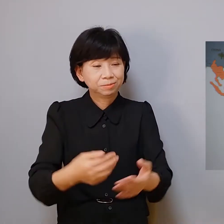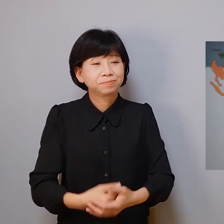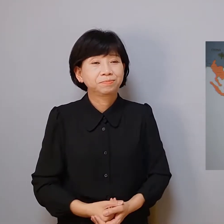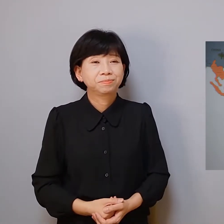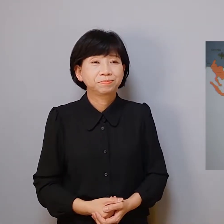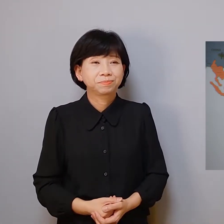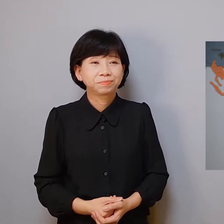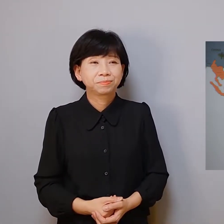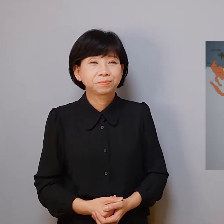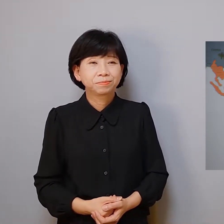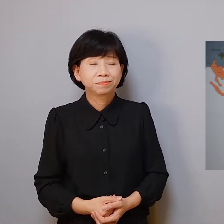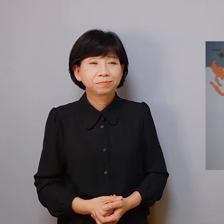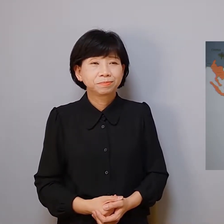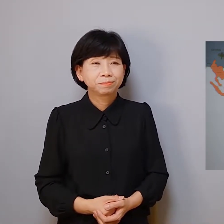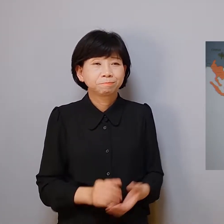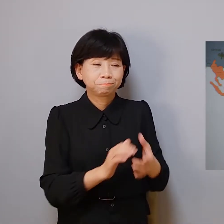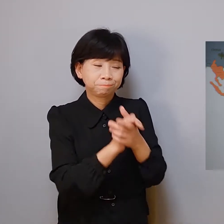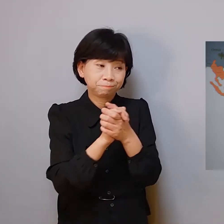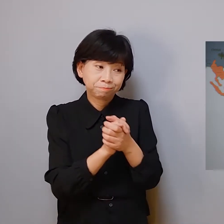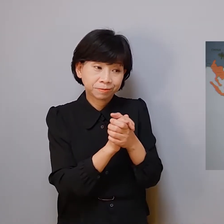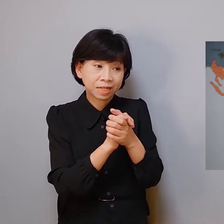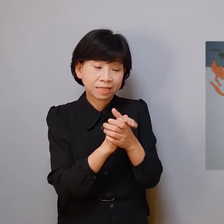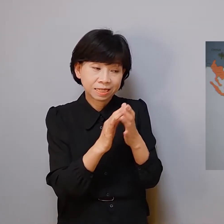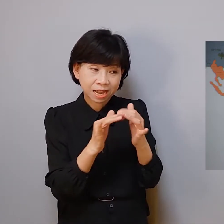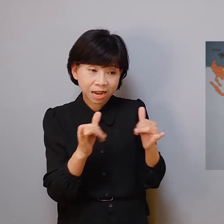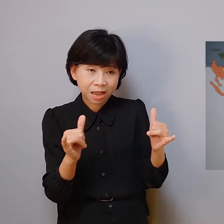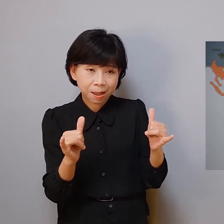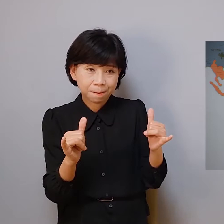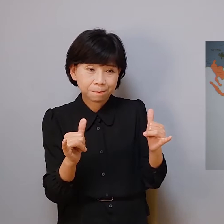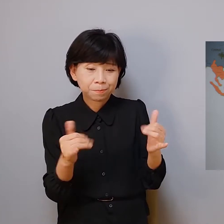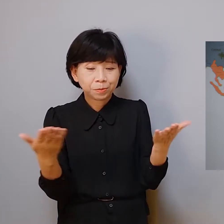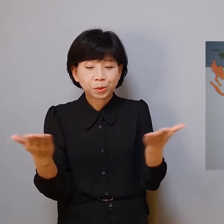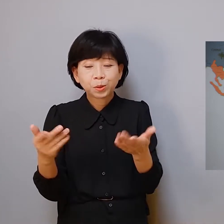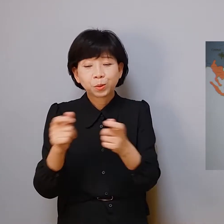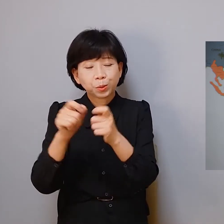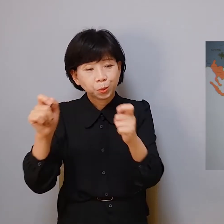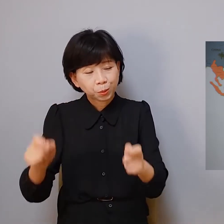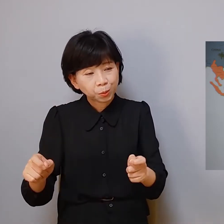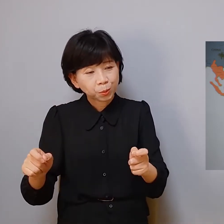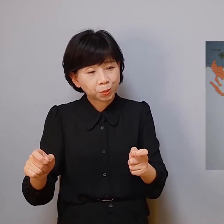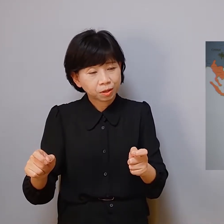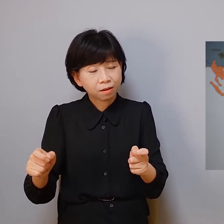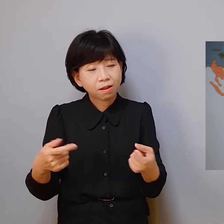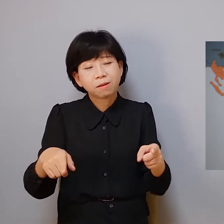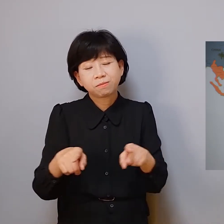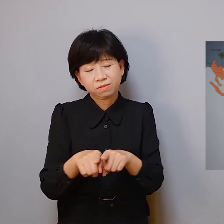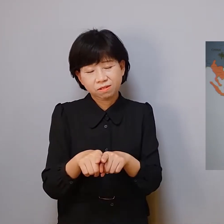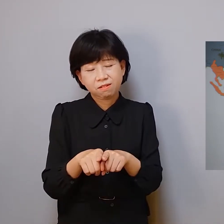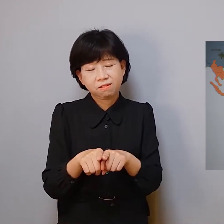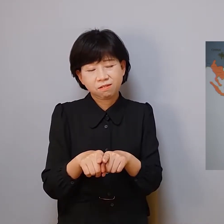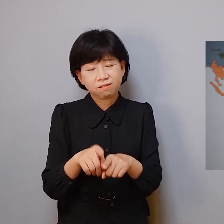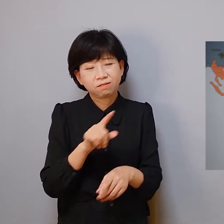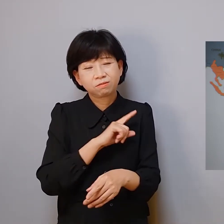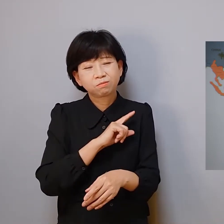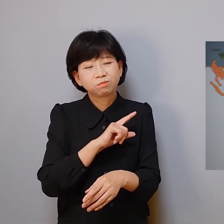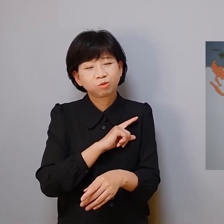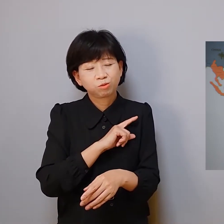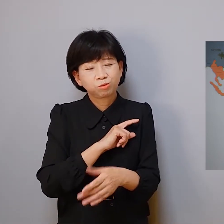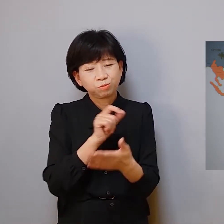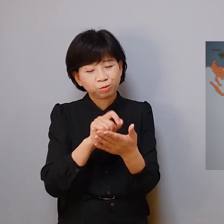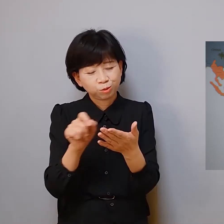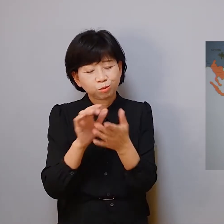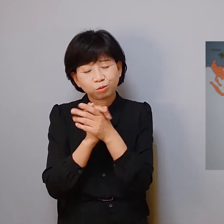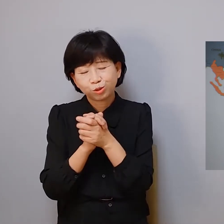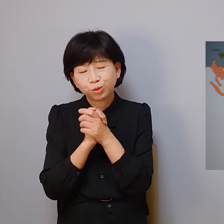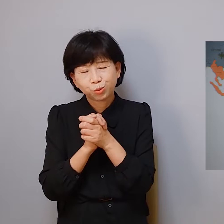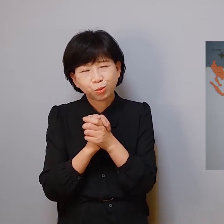우리 지인들 또 우리 이웃 동료분들, 직장 동료분들이 있으면 또 함께 VIP로 작정해서 제출해